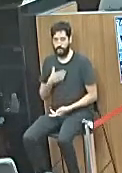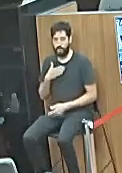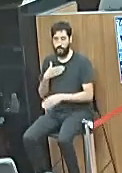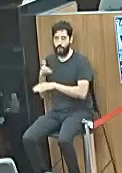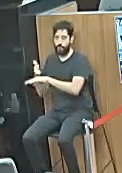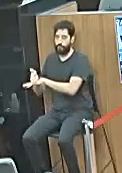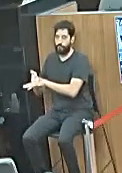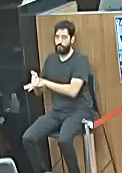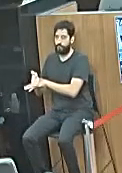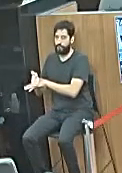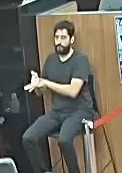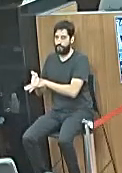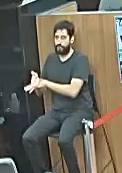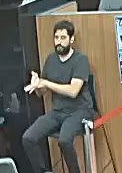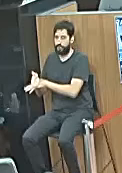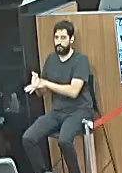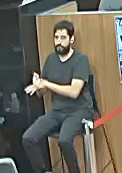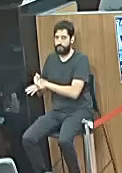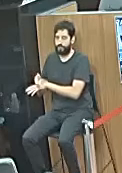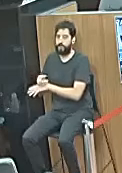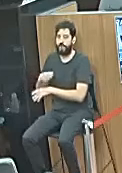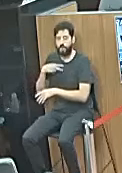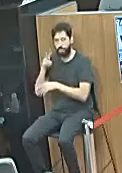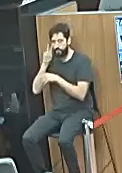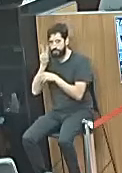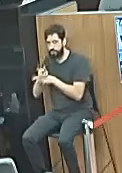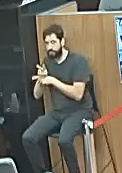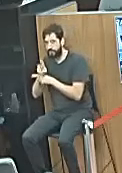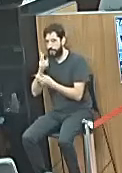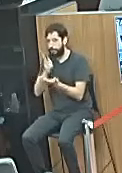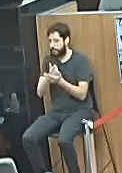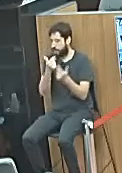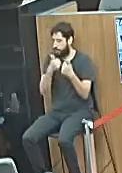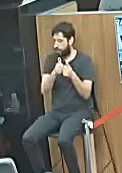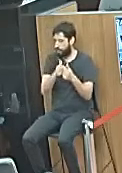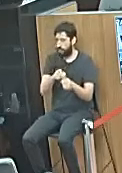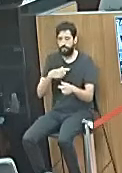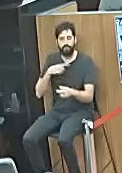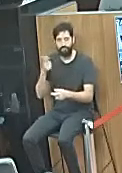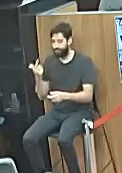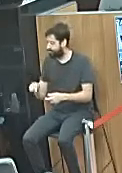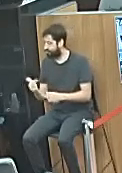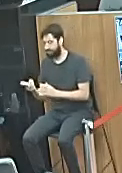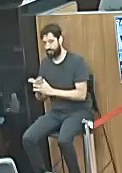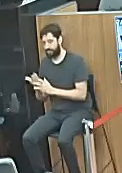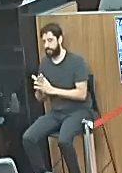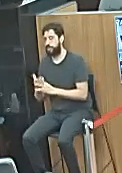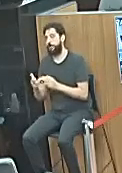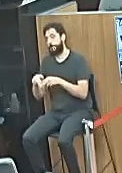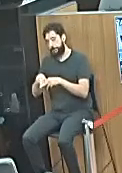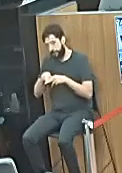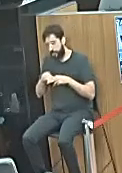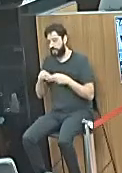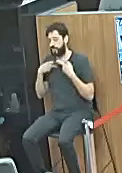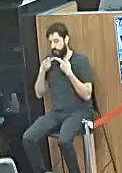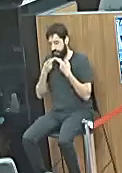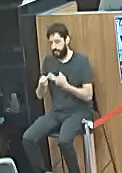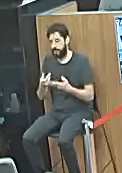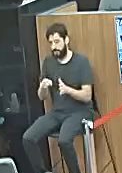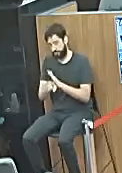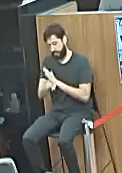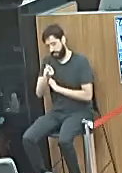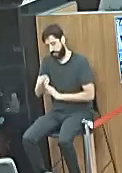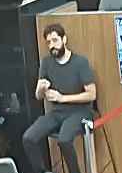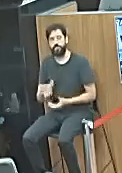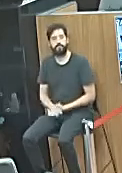estação diamante exatamente fiscalizando peguei o mesmo onde você pegou e não tinha então por isso que estou aproveitando a fazer essa pergunta